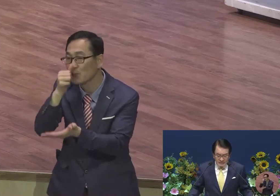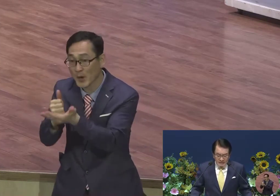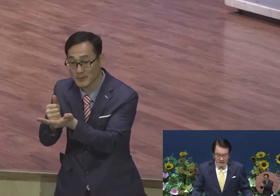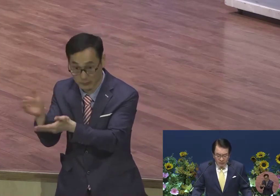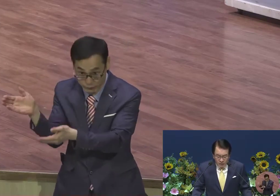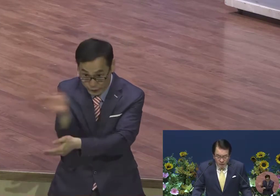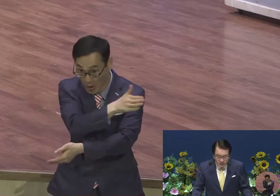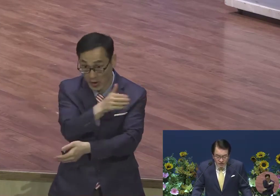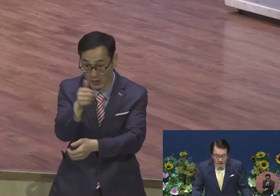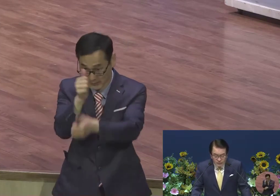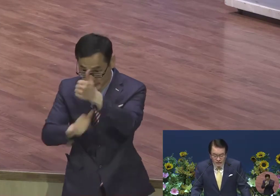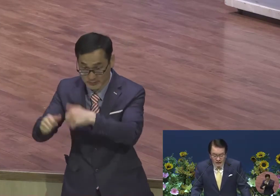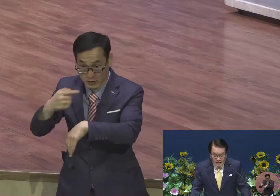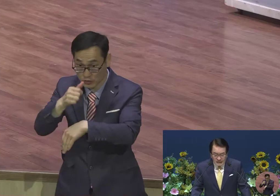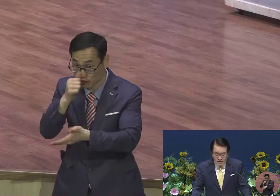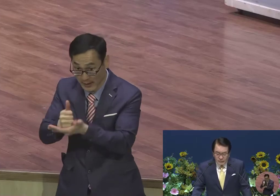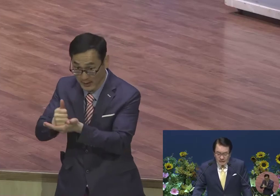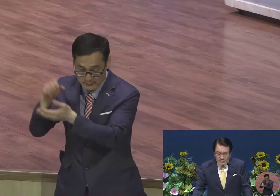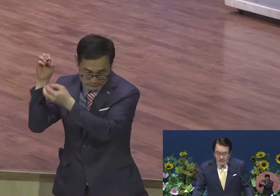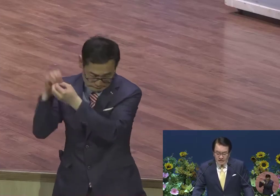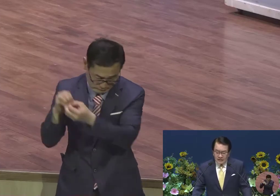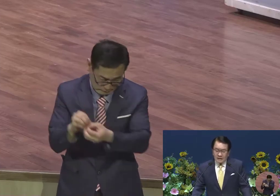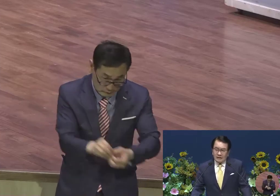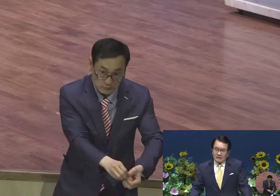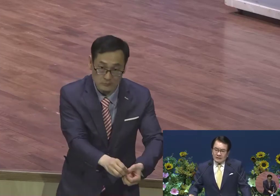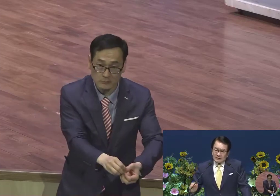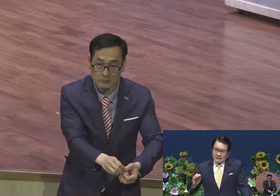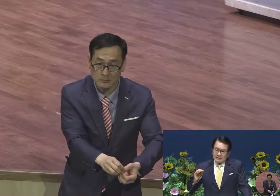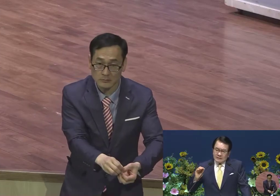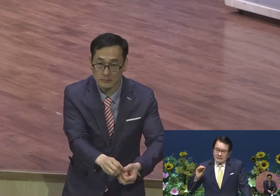인간의 모든 죄 문제 해결을 위해서